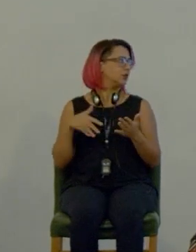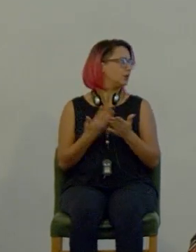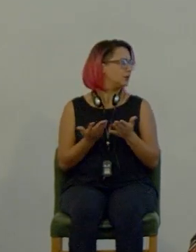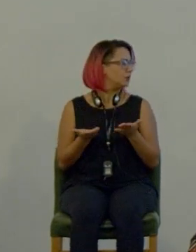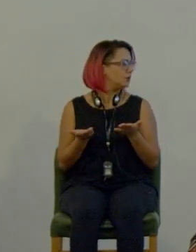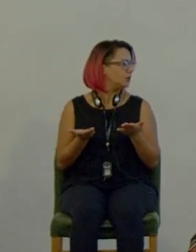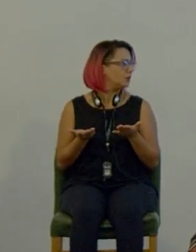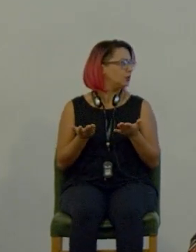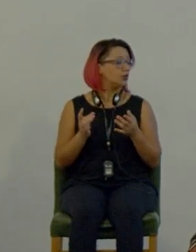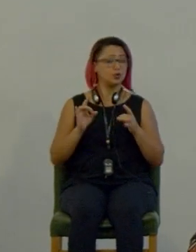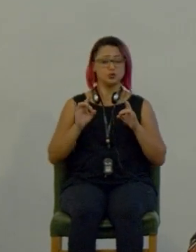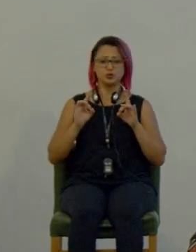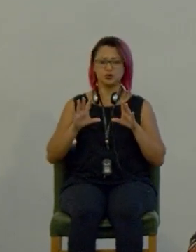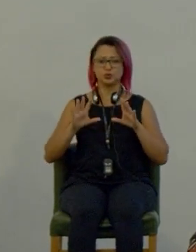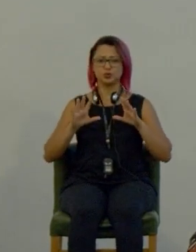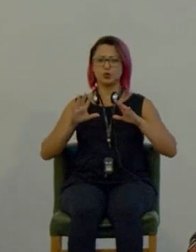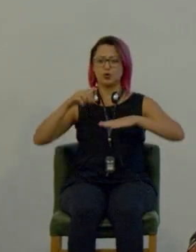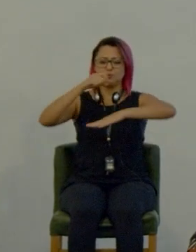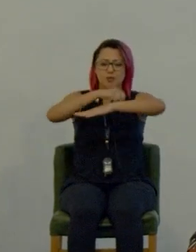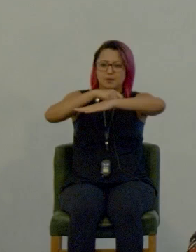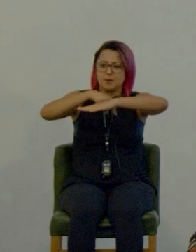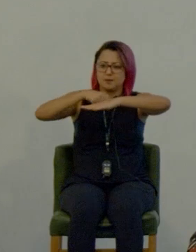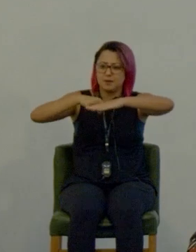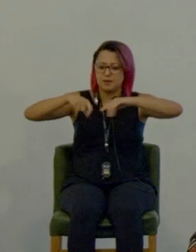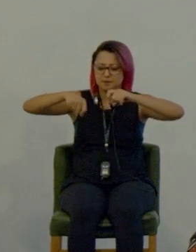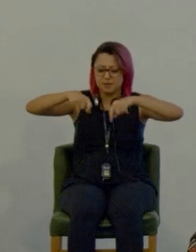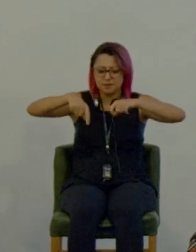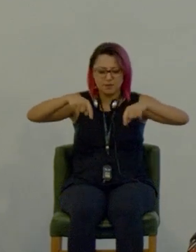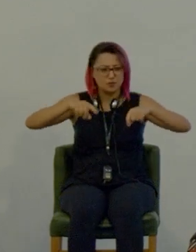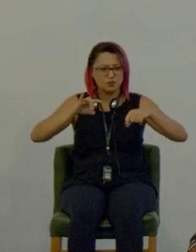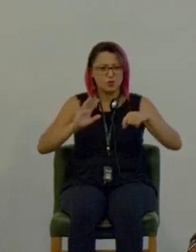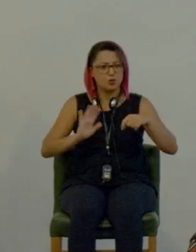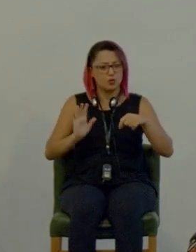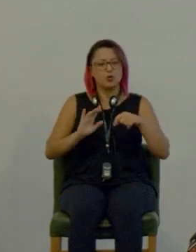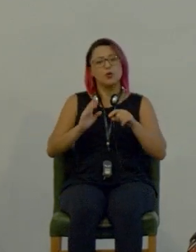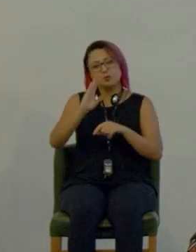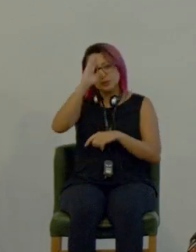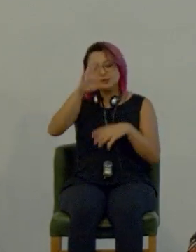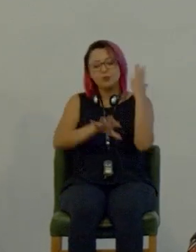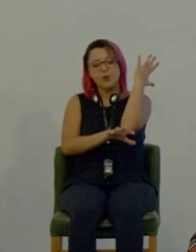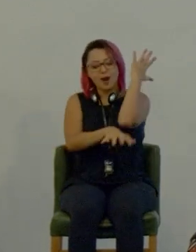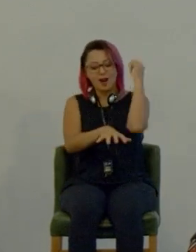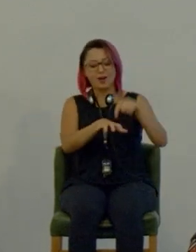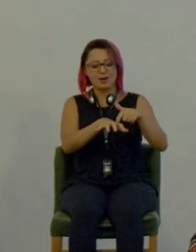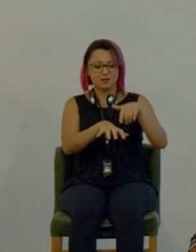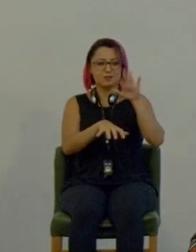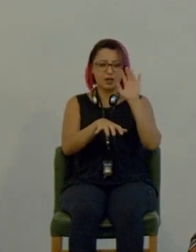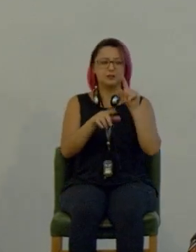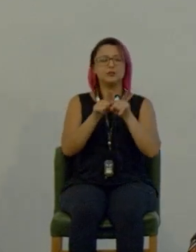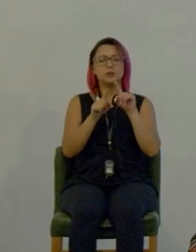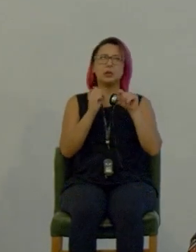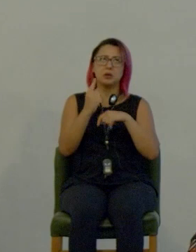hoje, mas não estão baseados tanto no cultivo de grãos, de gramíneas, mas mais no cultivo de batatas e raízes e de